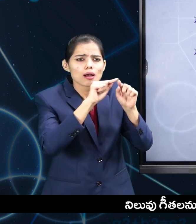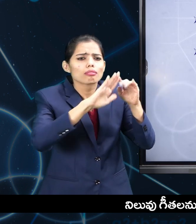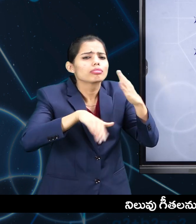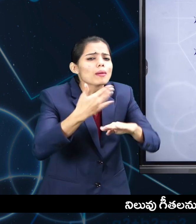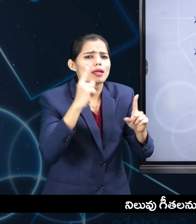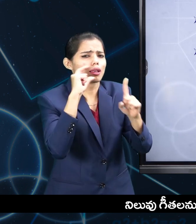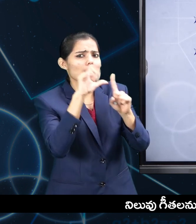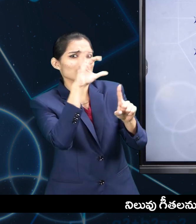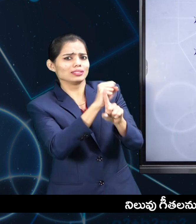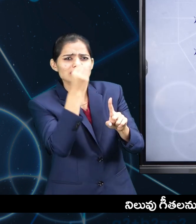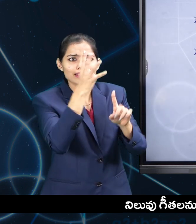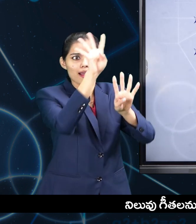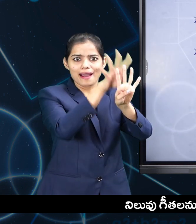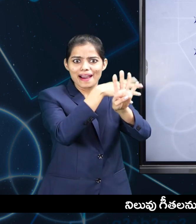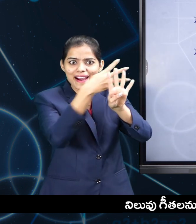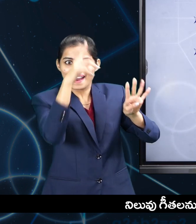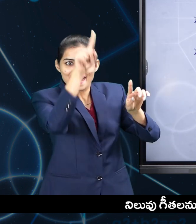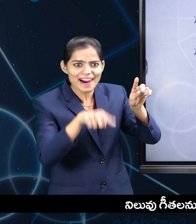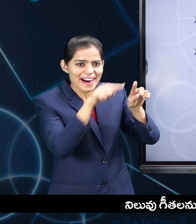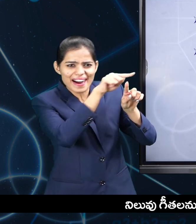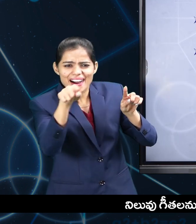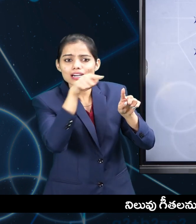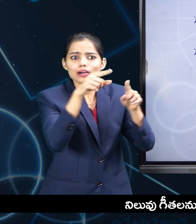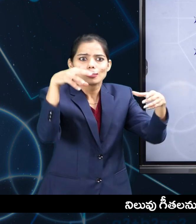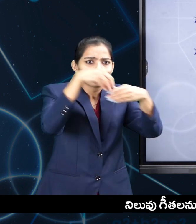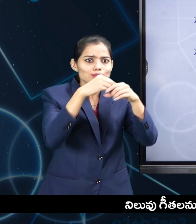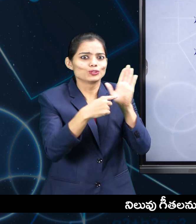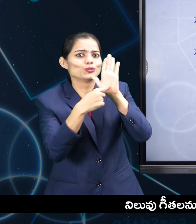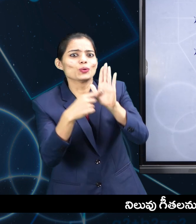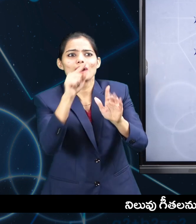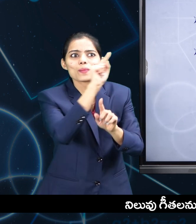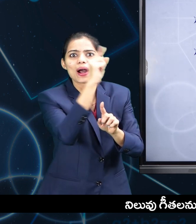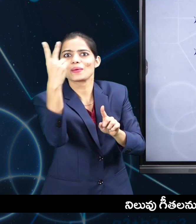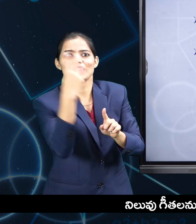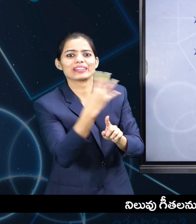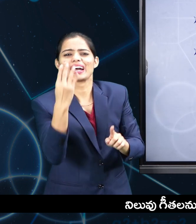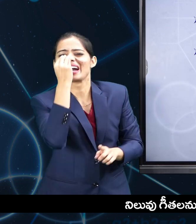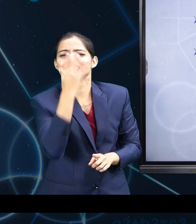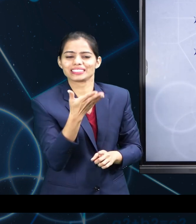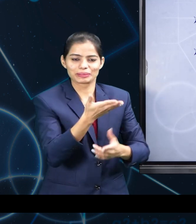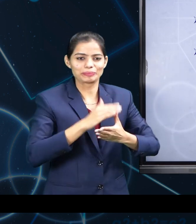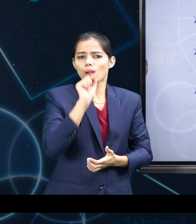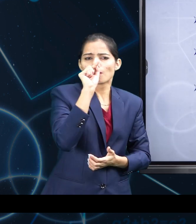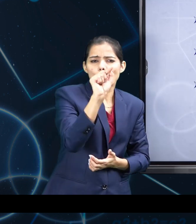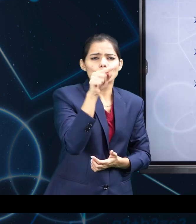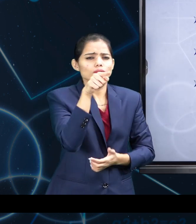గీతలను గీయండి. ఆపై వాటి కోఆర్డినేట్లు మరియు సంబంధిత క్వాడ్రంట్లను